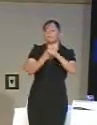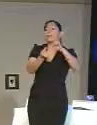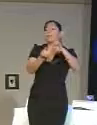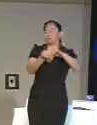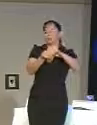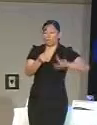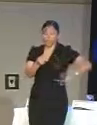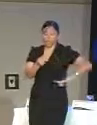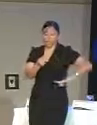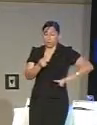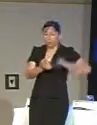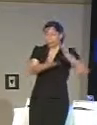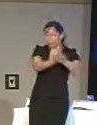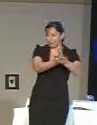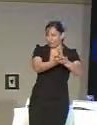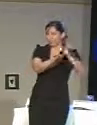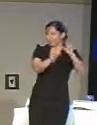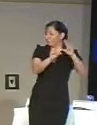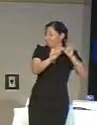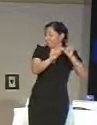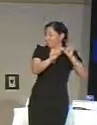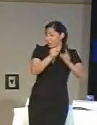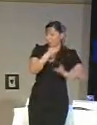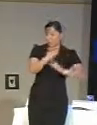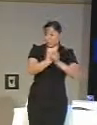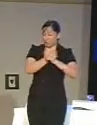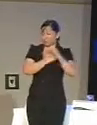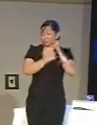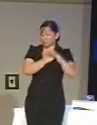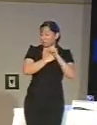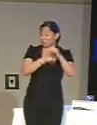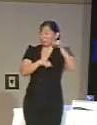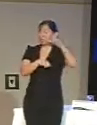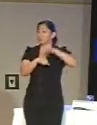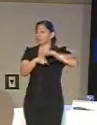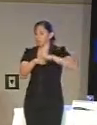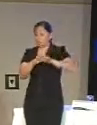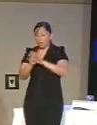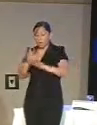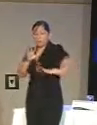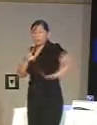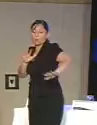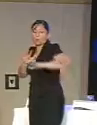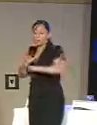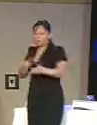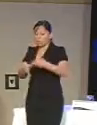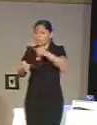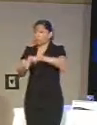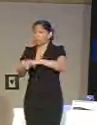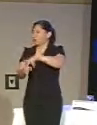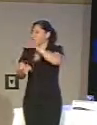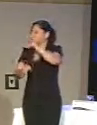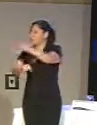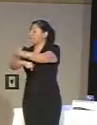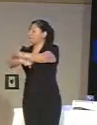prestadores de servicios y que atañe también a las comunidades, a las familias.